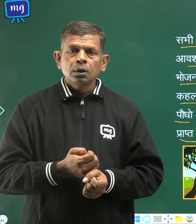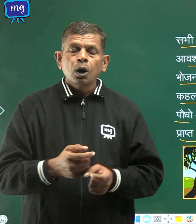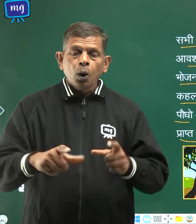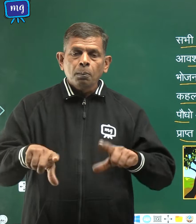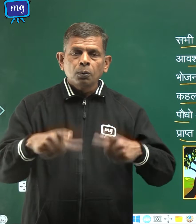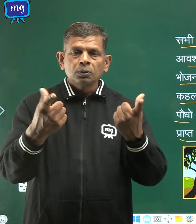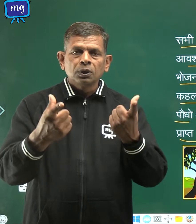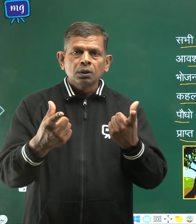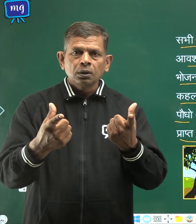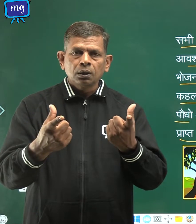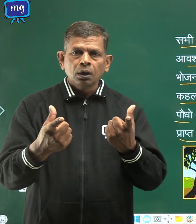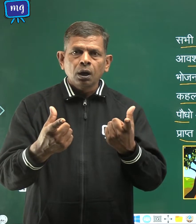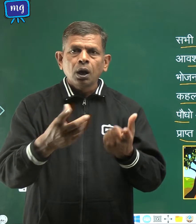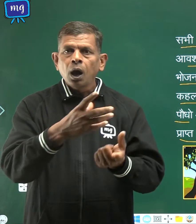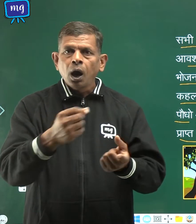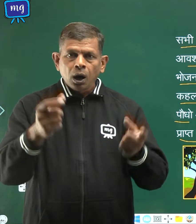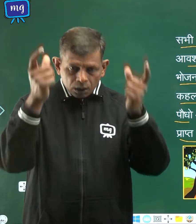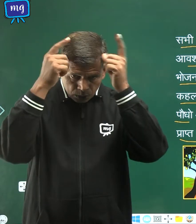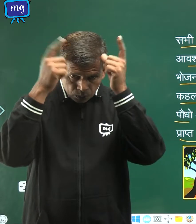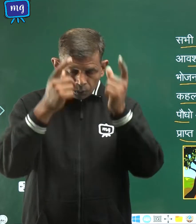पौधे या जंतु